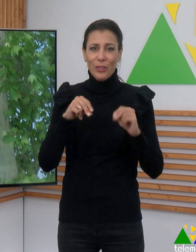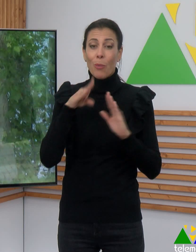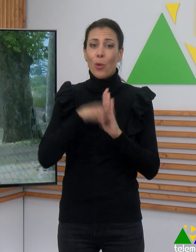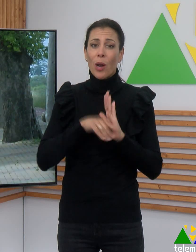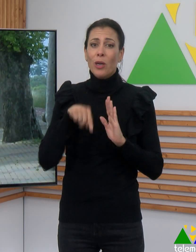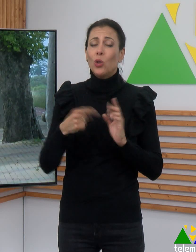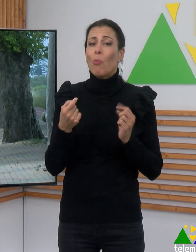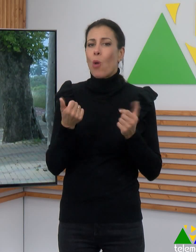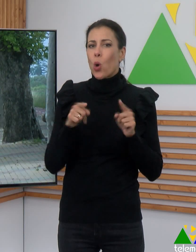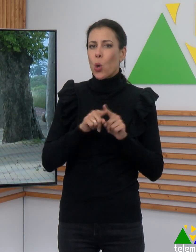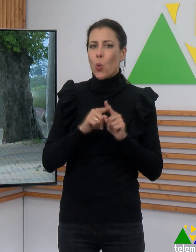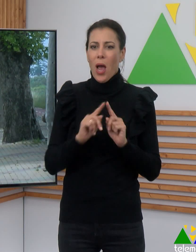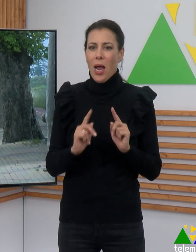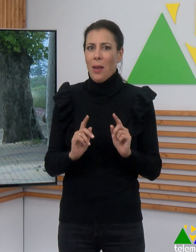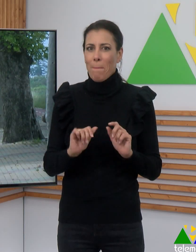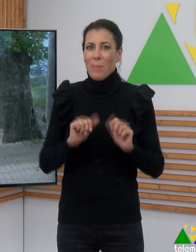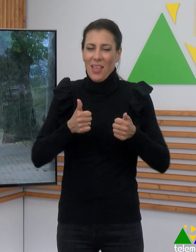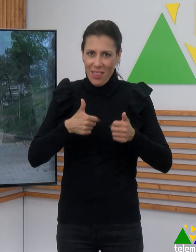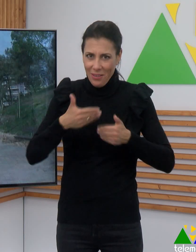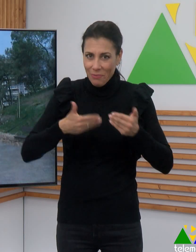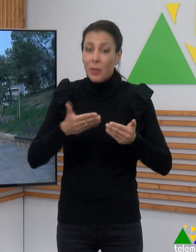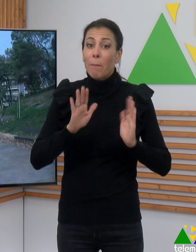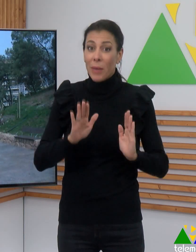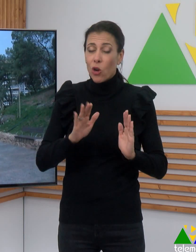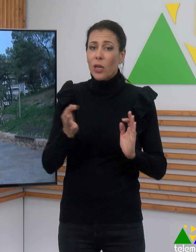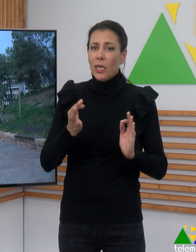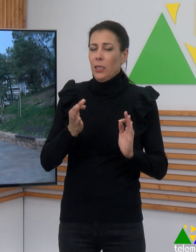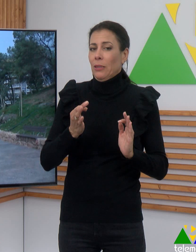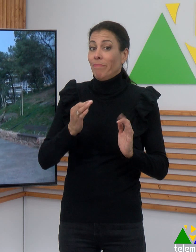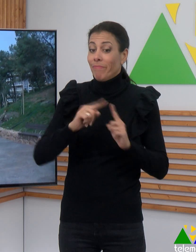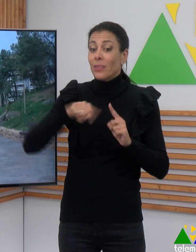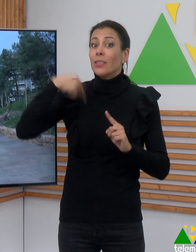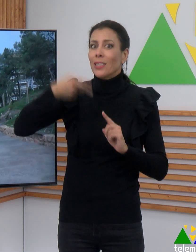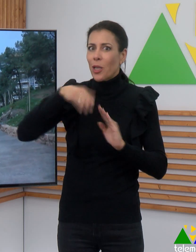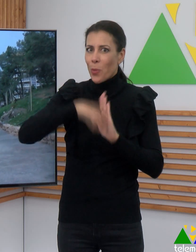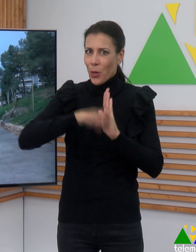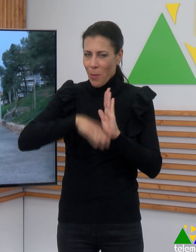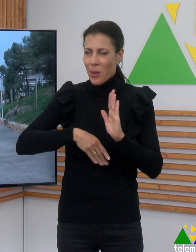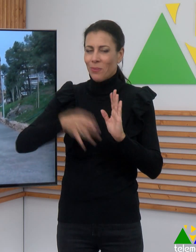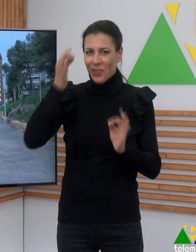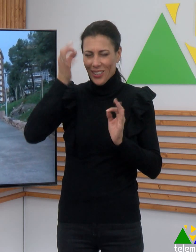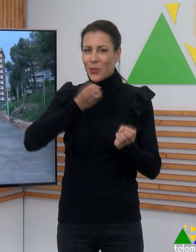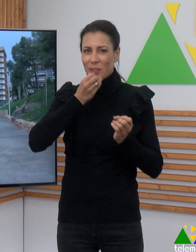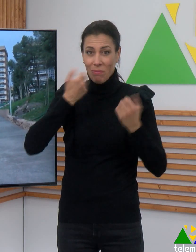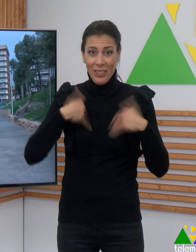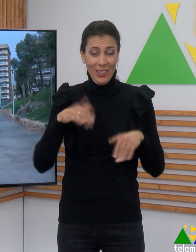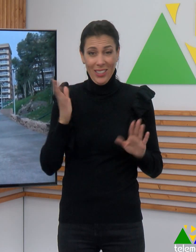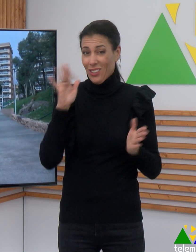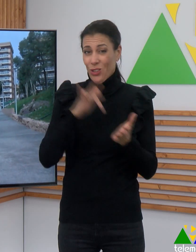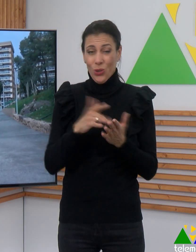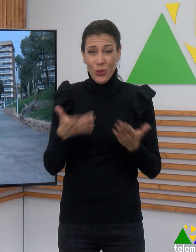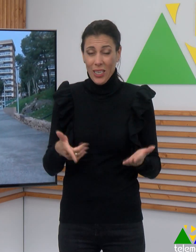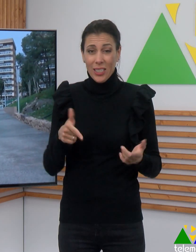ha sido un pequeño avance, pero sí te pediría, Manolo, eso, un pequeño avance de lo que va a ser el siguiente programa, porque ya estamos aquí. Y